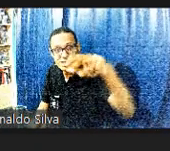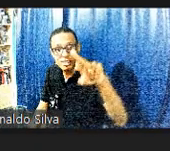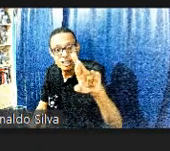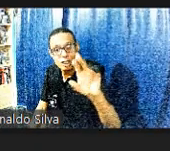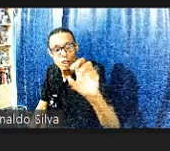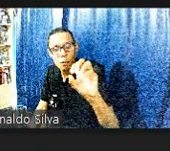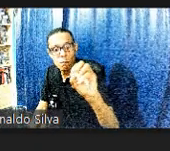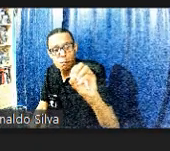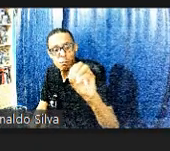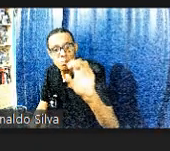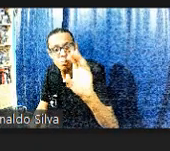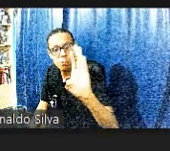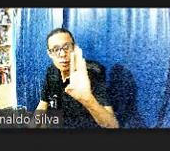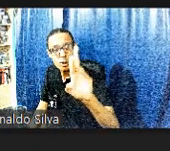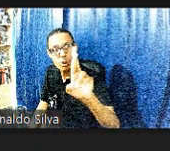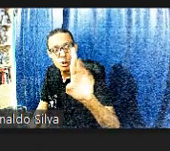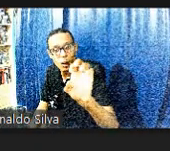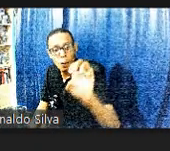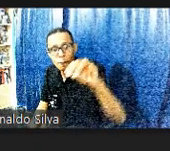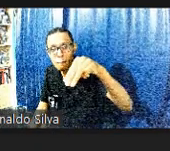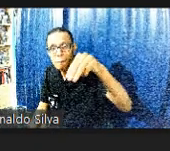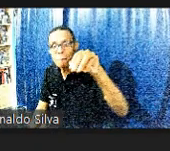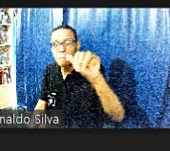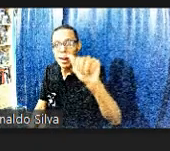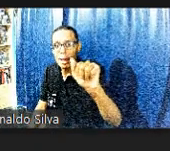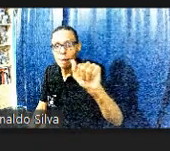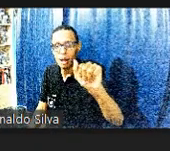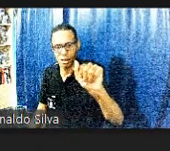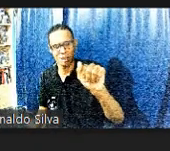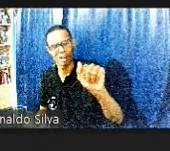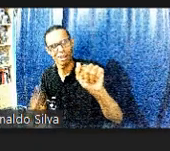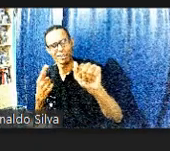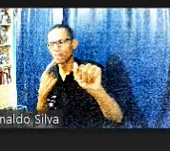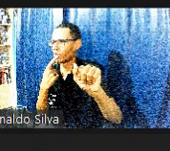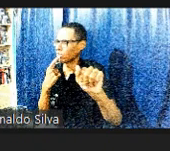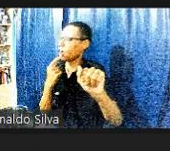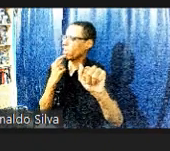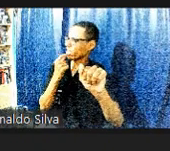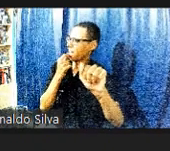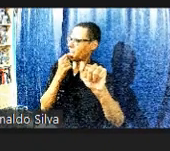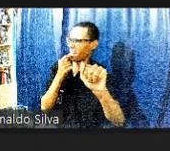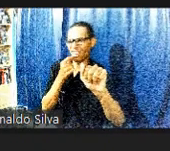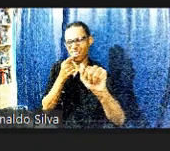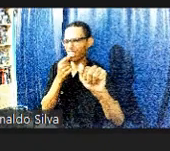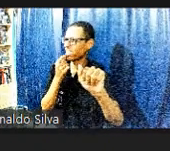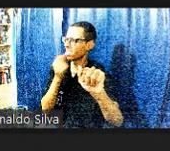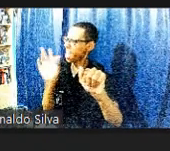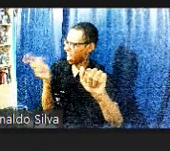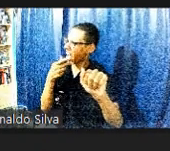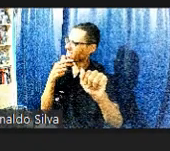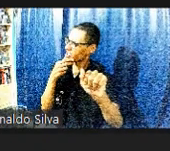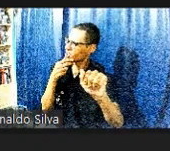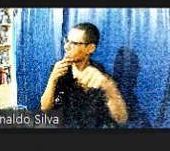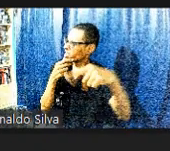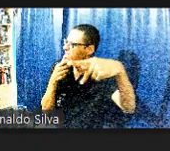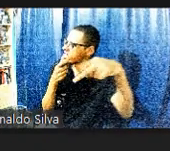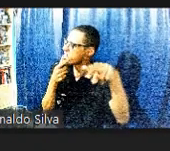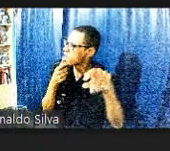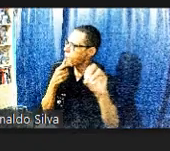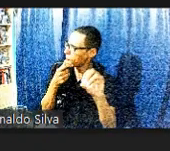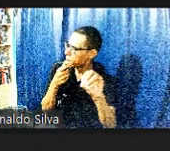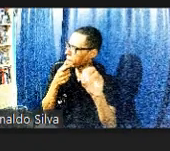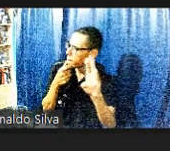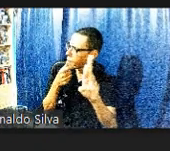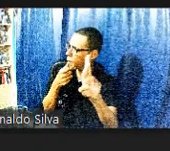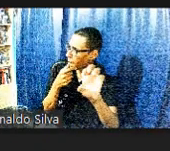Problema. Então a gente tem essa capacidade de reconhecer, através do som, que aquela palavra foi dita de